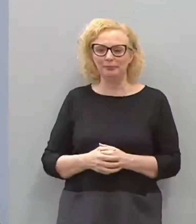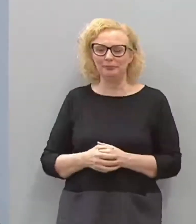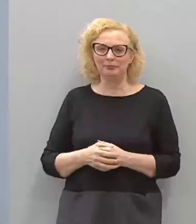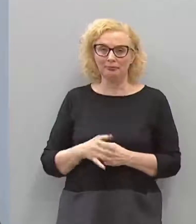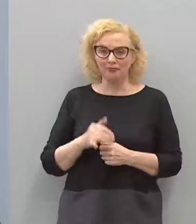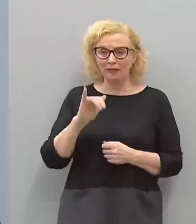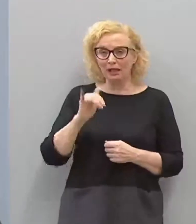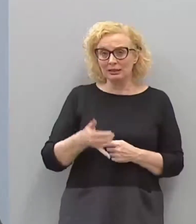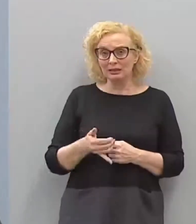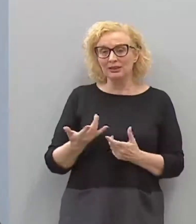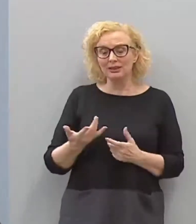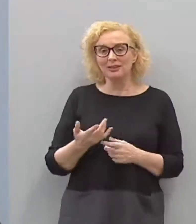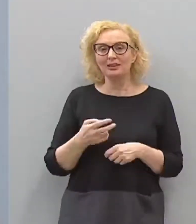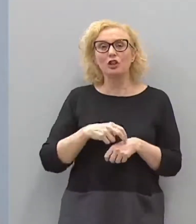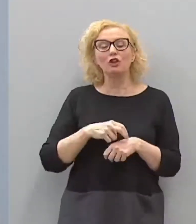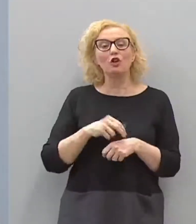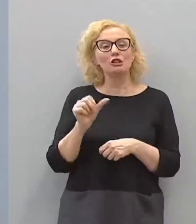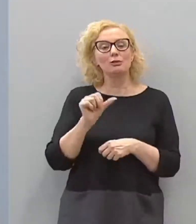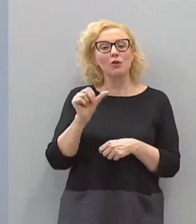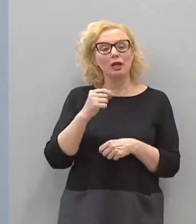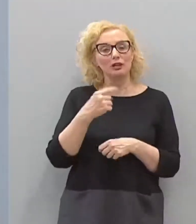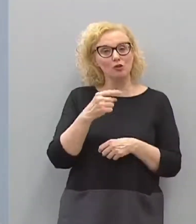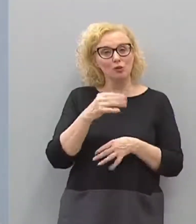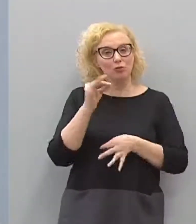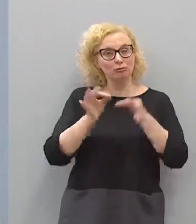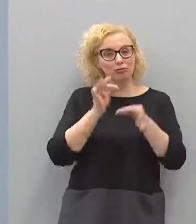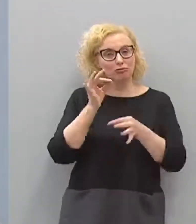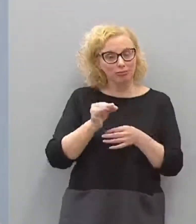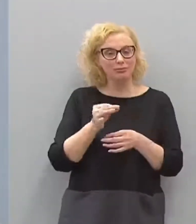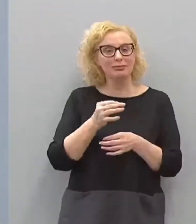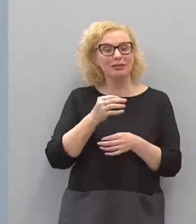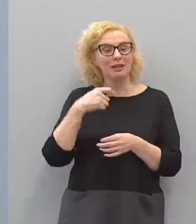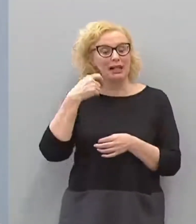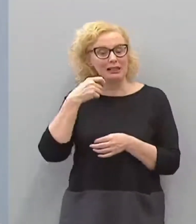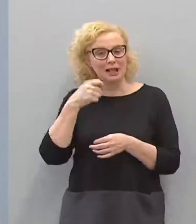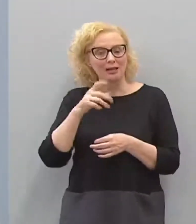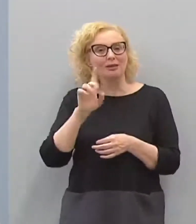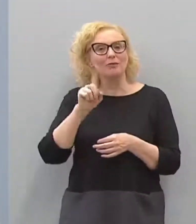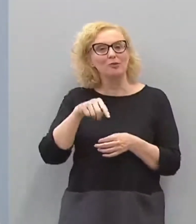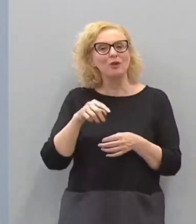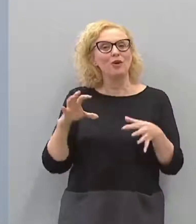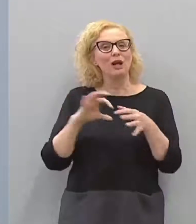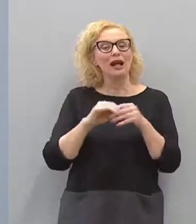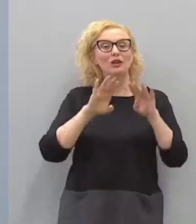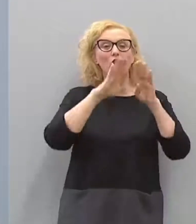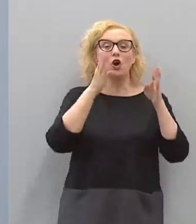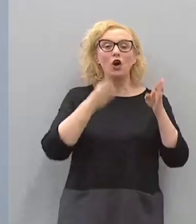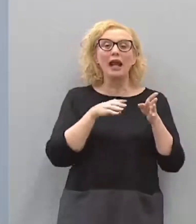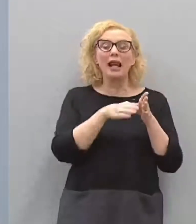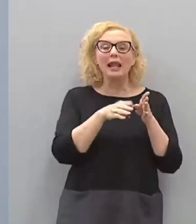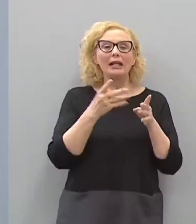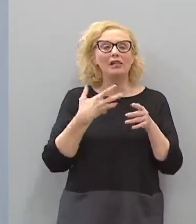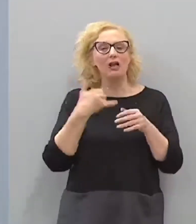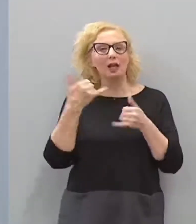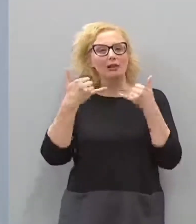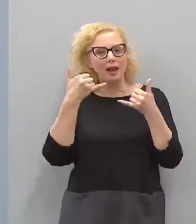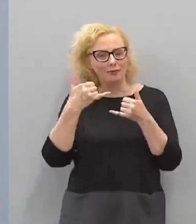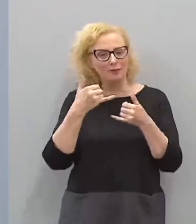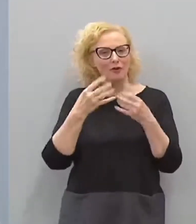interessante quello che ha detto il dottor simonetti anche il tema del collegamento telefonico all'interno delle gallerie del trentino su cui